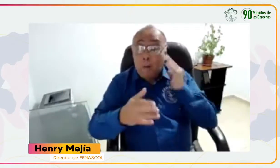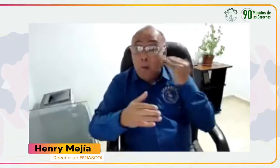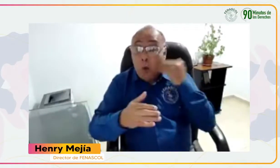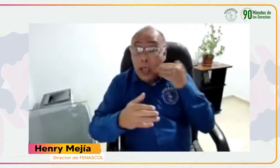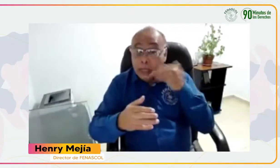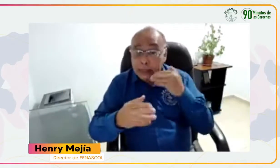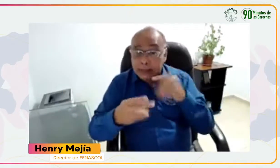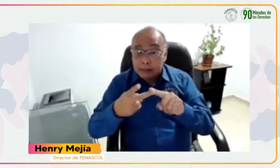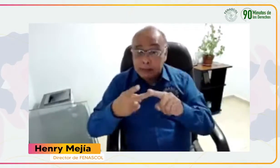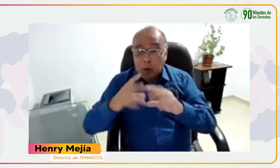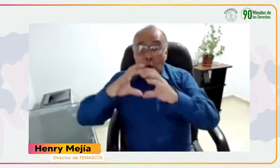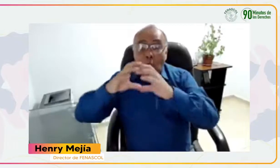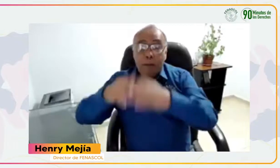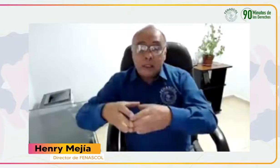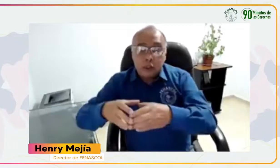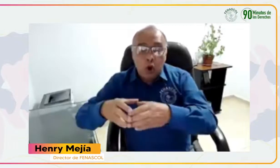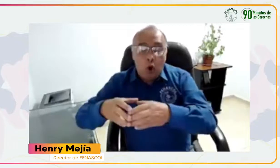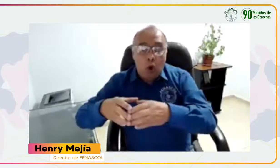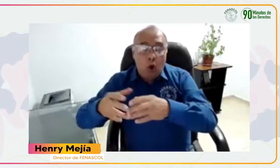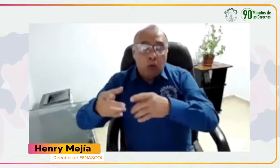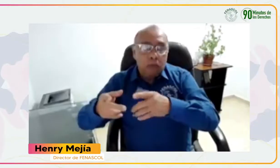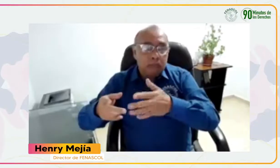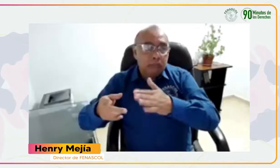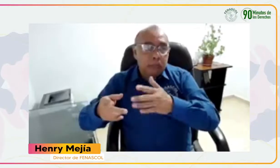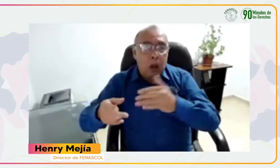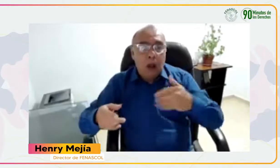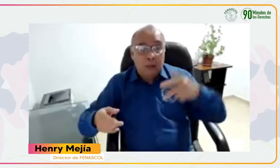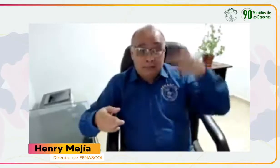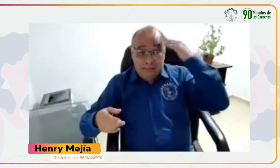FENASCOL contamos con la Comisión de Mujeres, con la Comisión de,